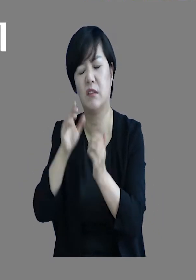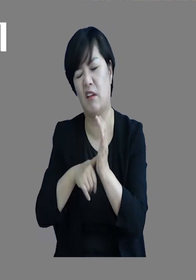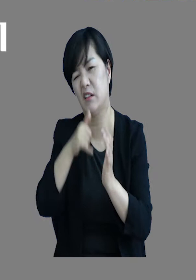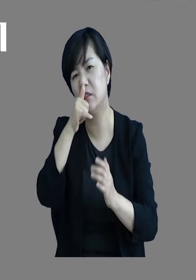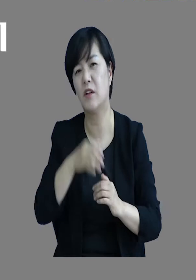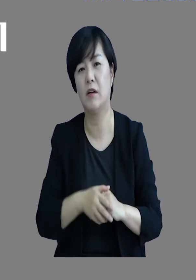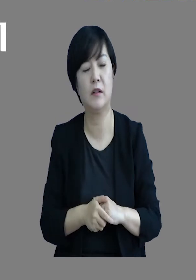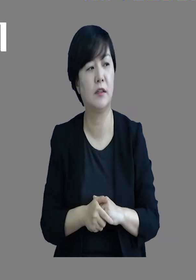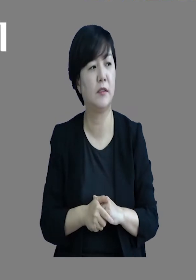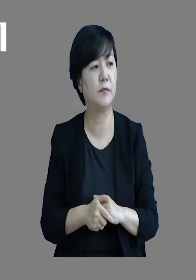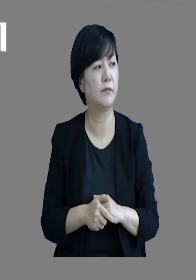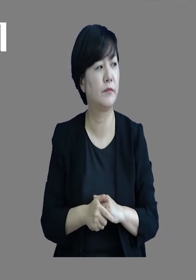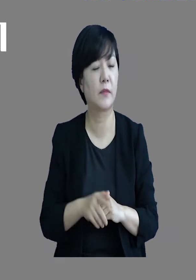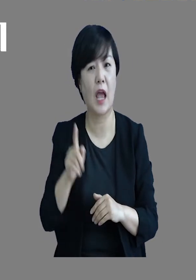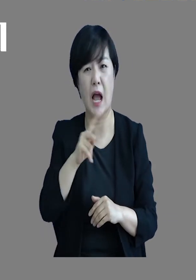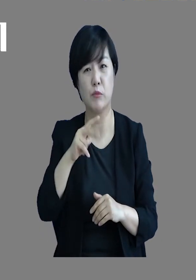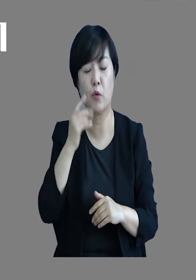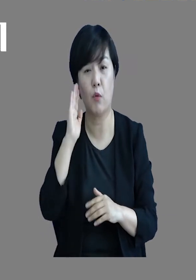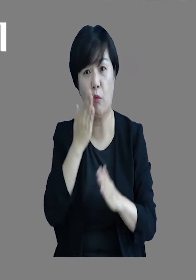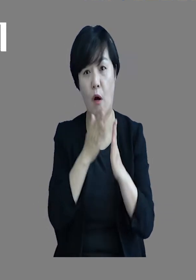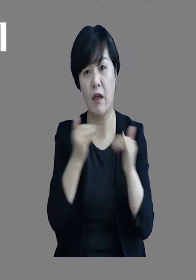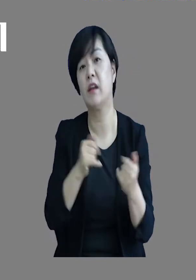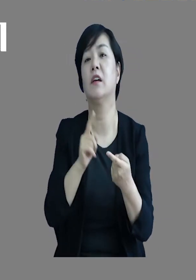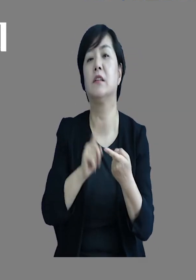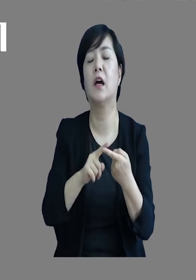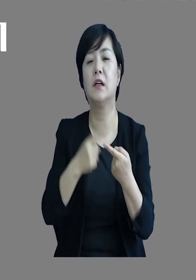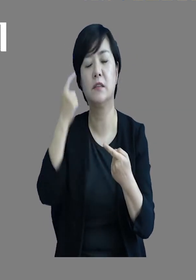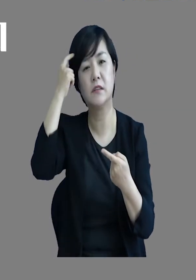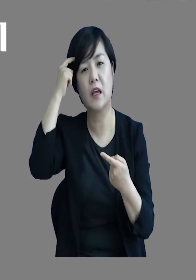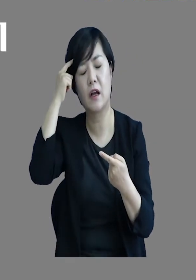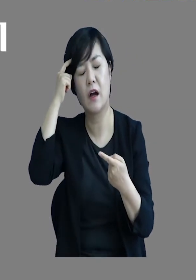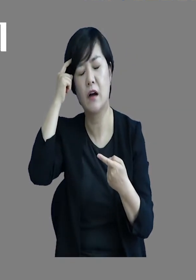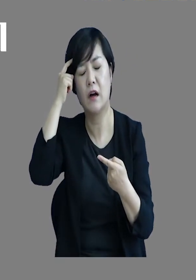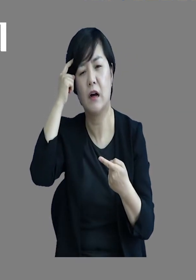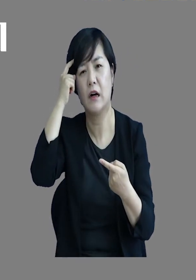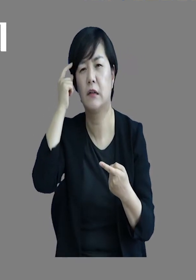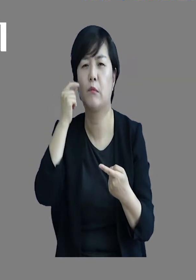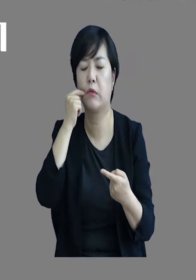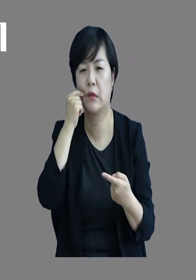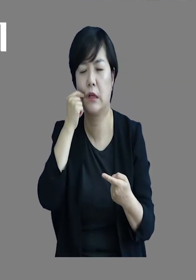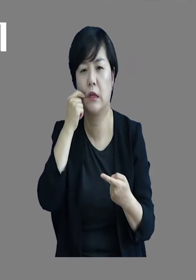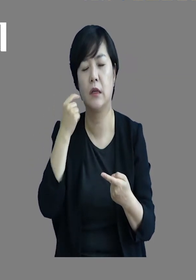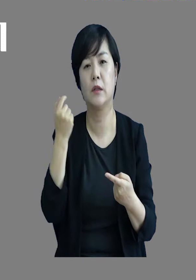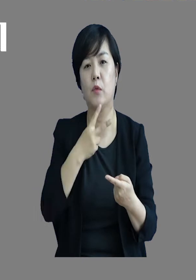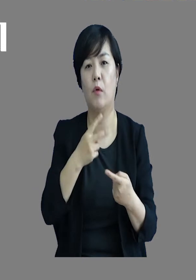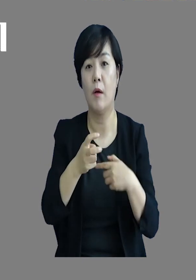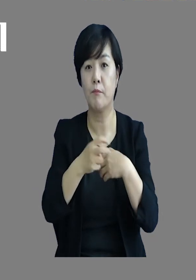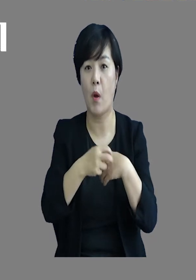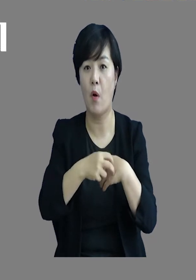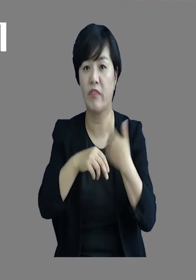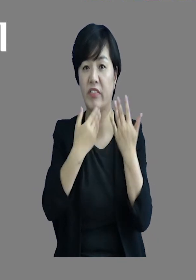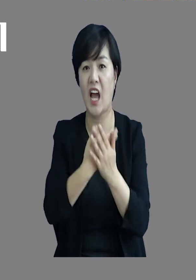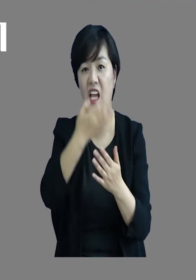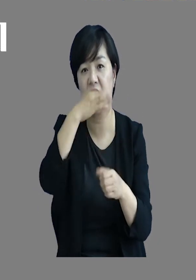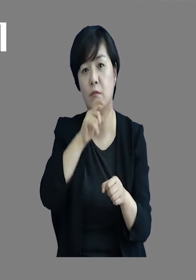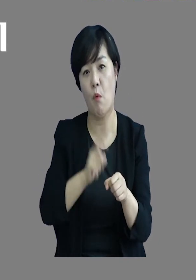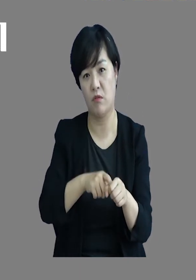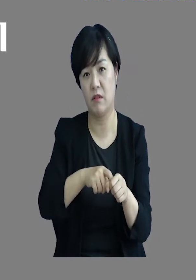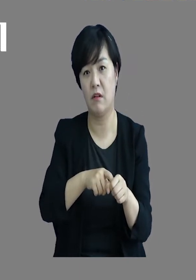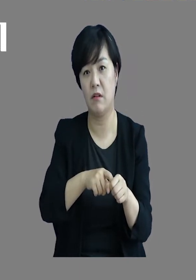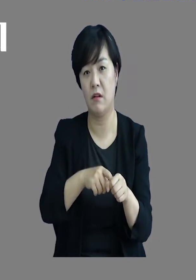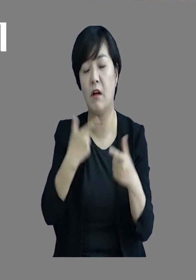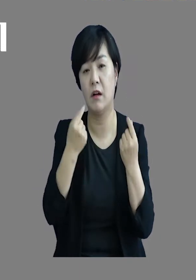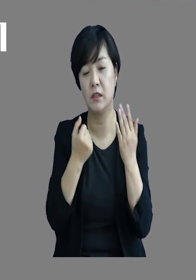형편입니다. 아무도 청각장애인들에 대한 이런 생각을 할 수가 없었고, 그리고 병원들이 다 영리를 목적으로